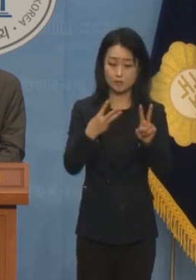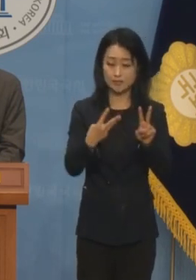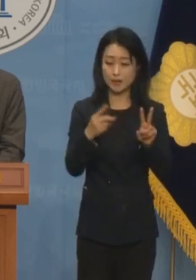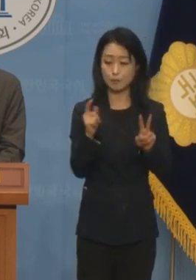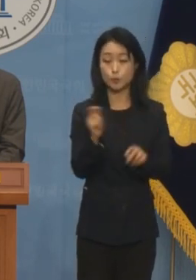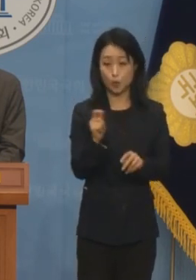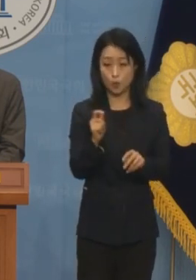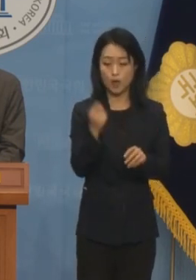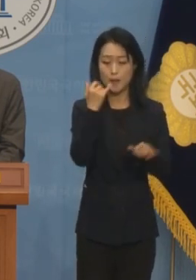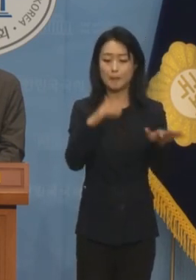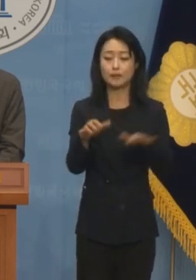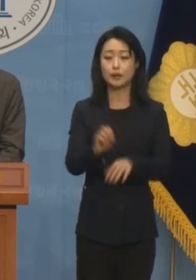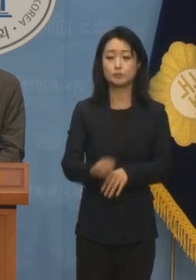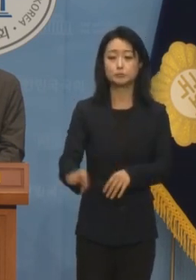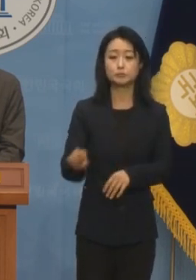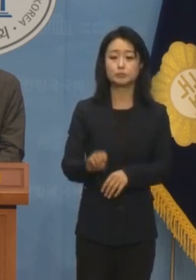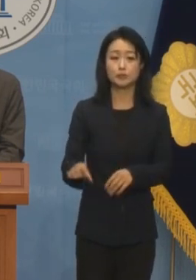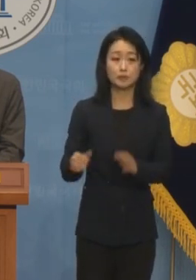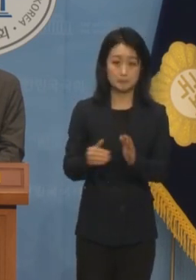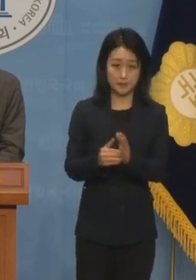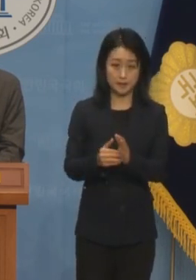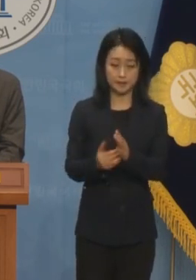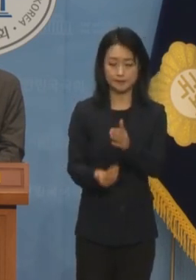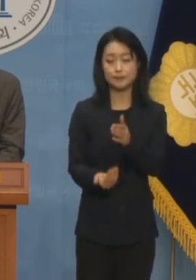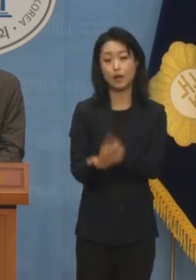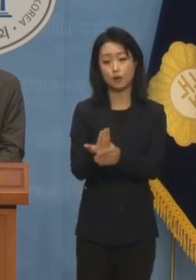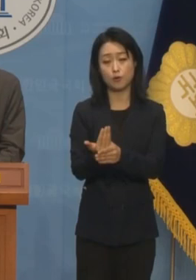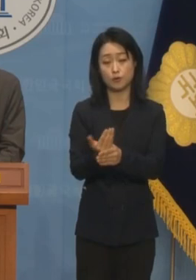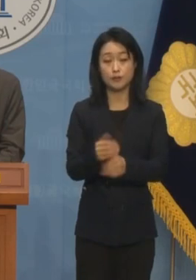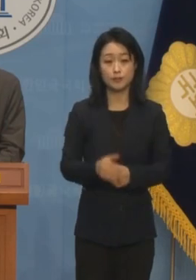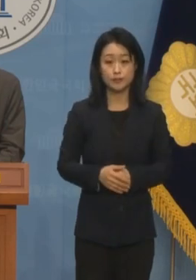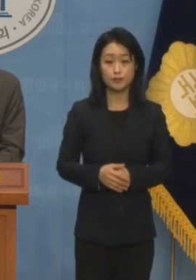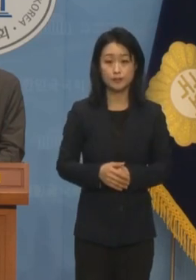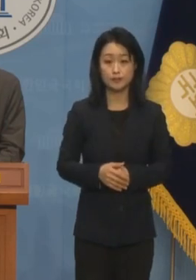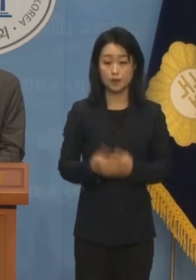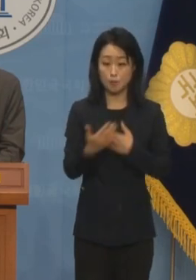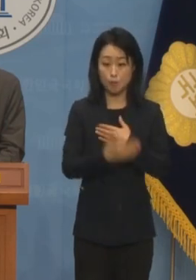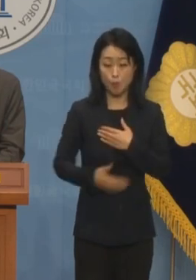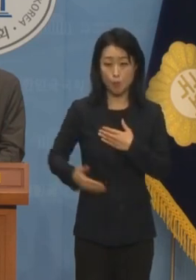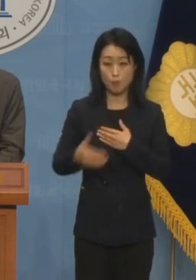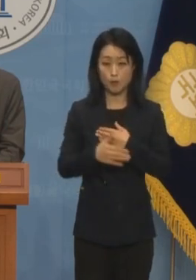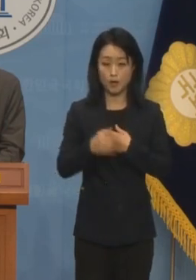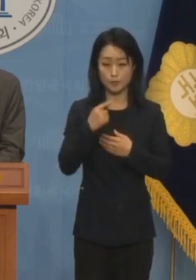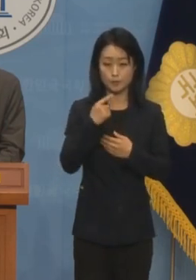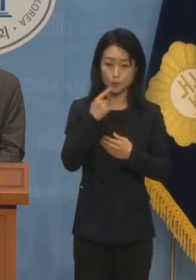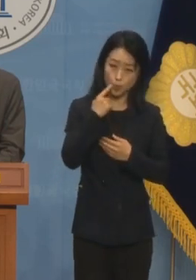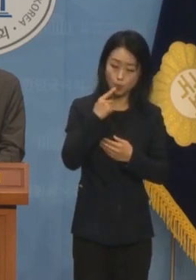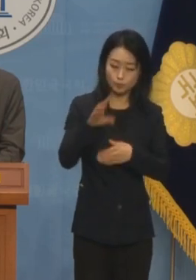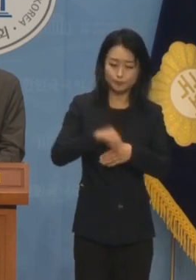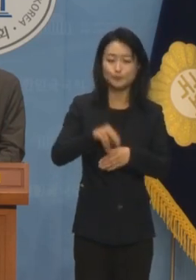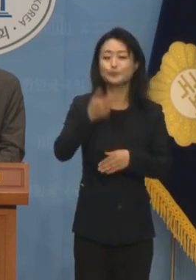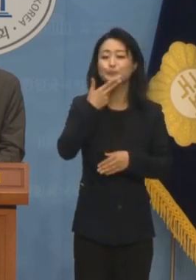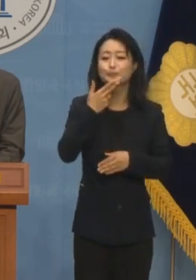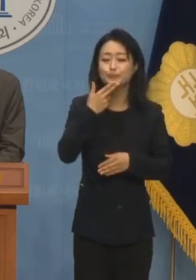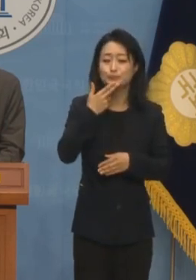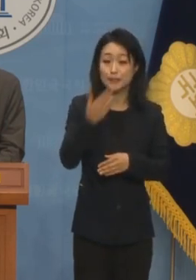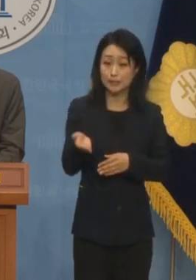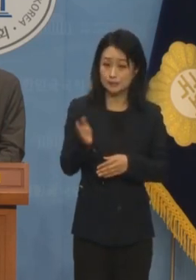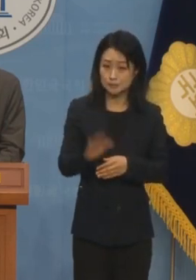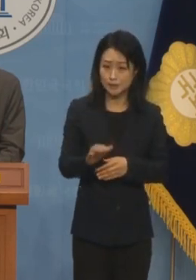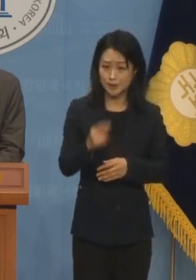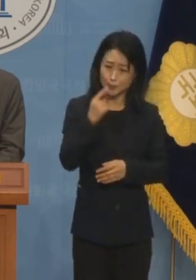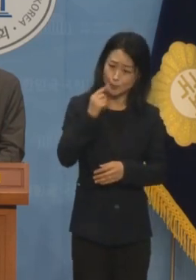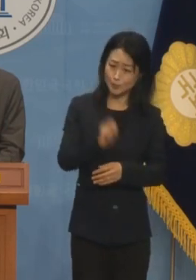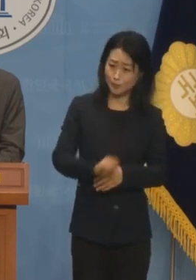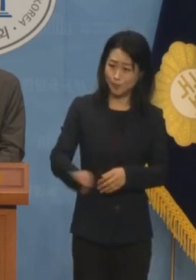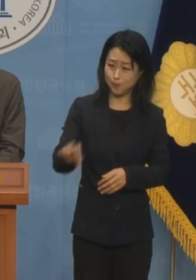누설되는 사고가 발생했습니다. 한수원 등은 인체에 유해한 수준이 아니라지만 각별히 다뤄줘야 할